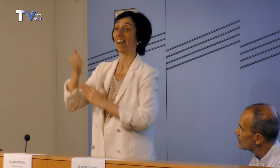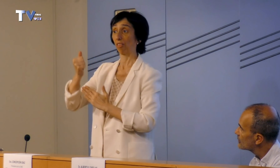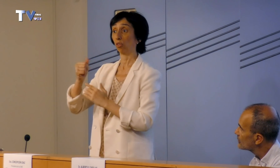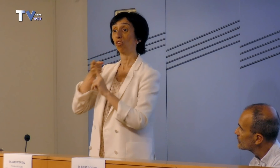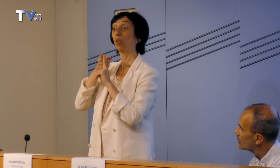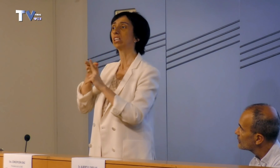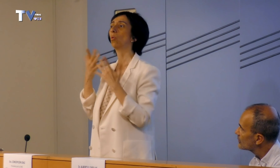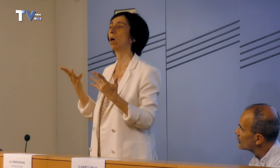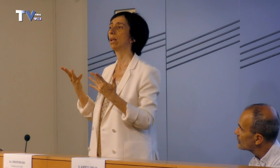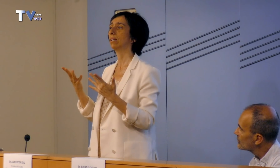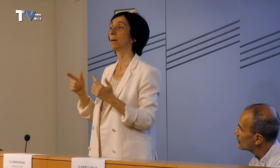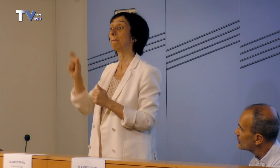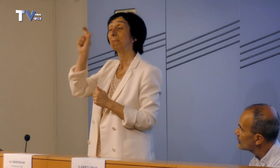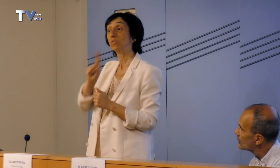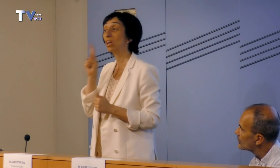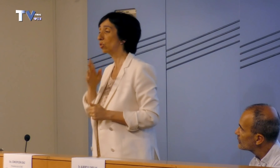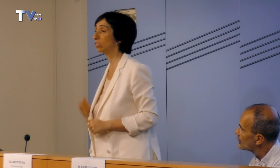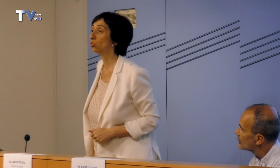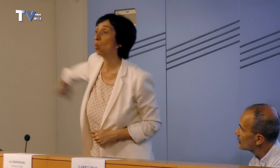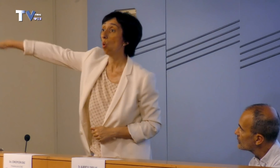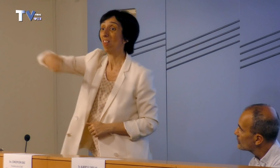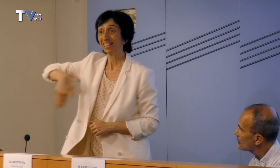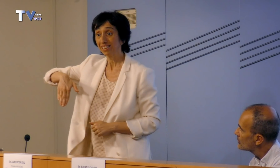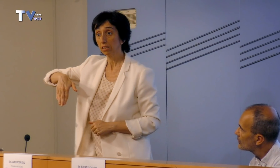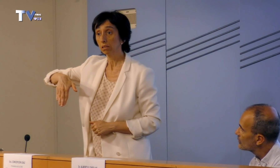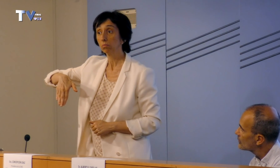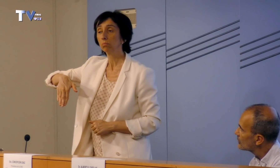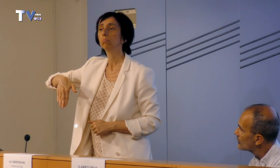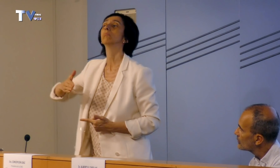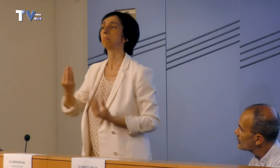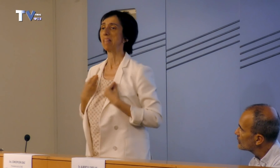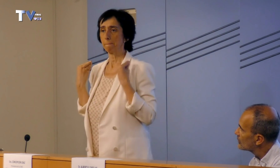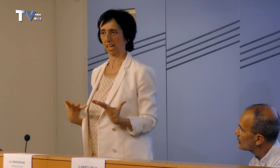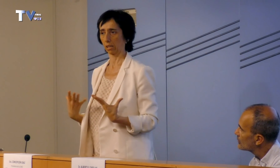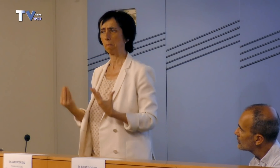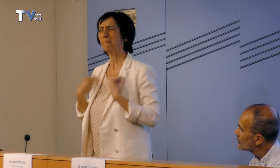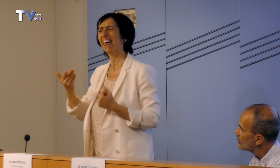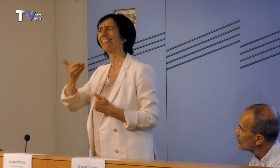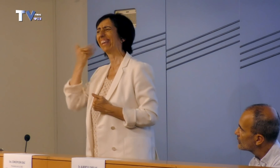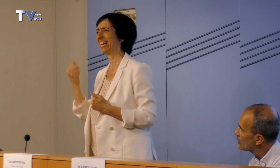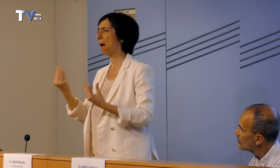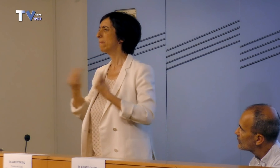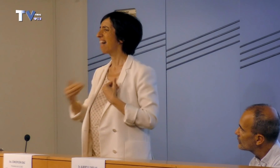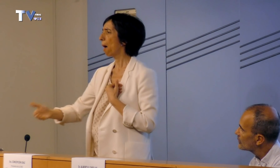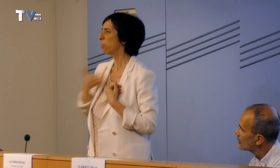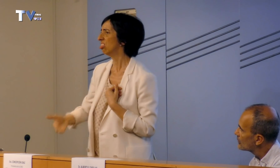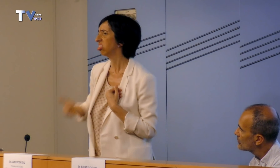també. Junt a la federació, un dels objectius principals és que totes les persones sordes puguin viure bé, tinguin una